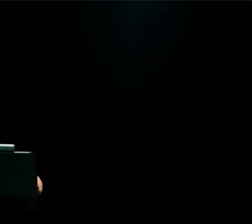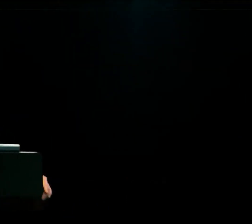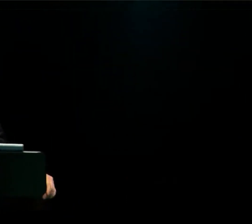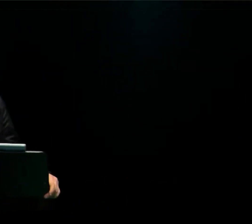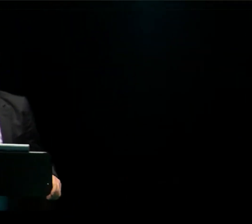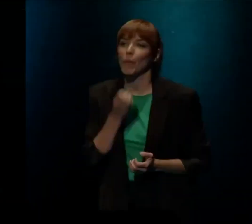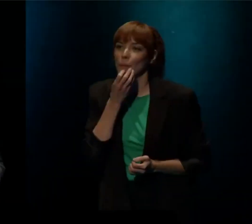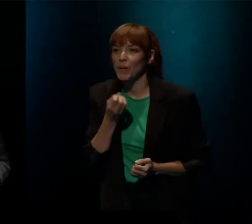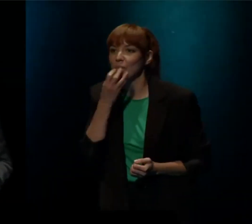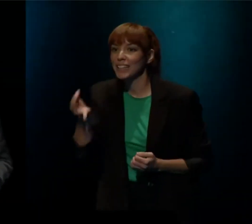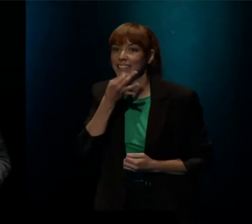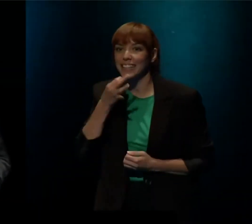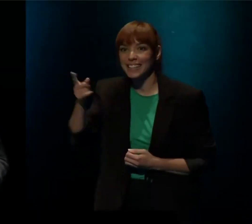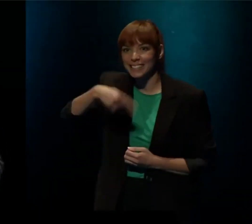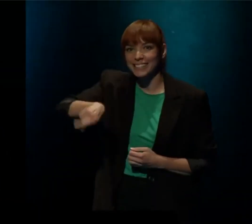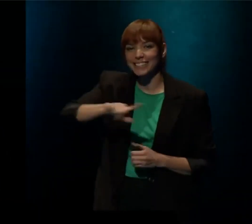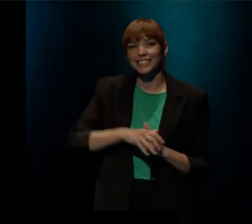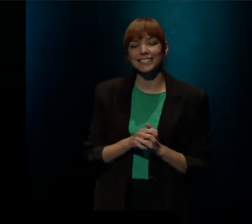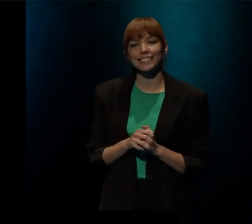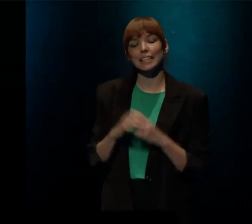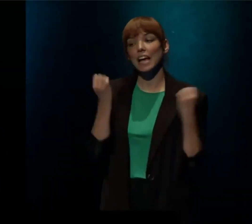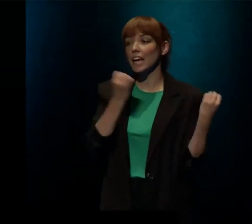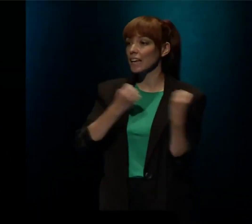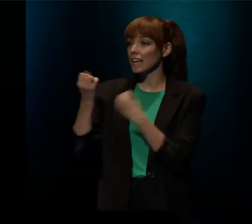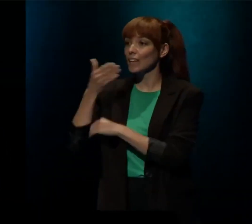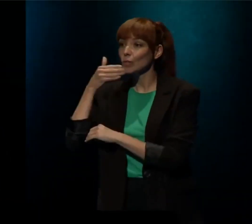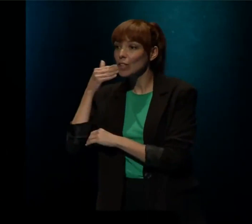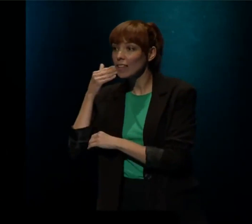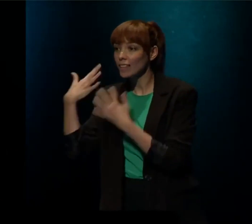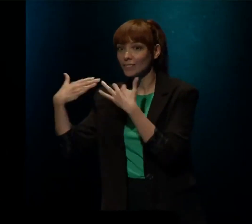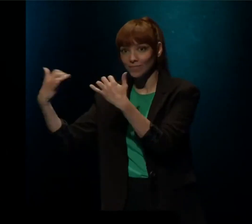Bueno, buenas tardes, autoridades,